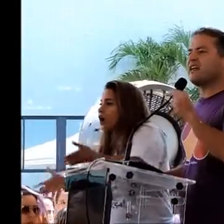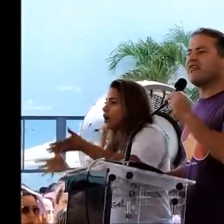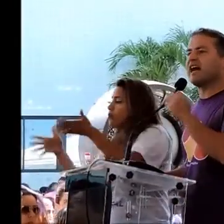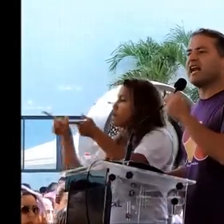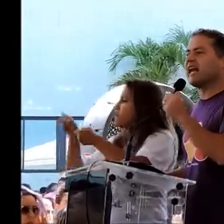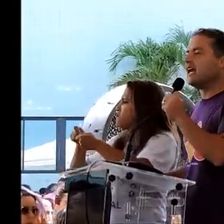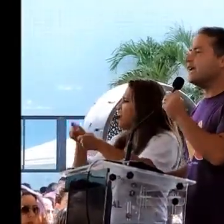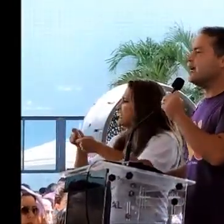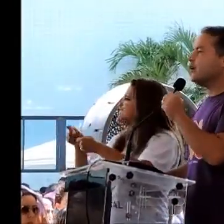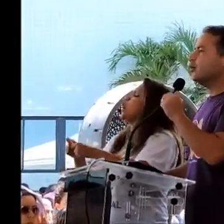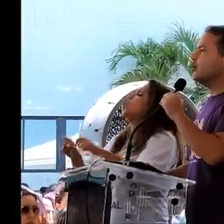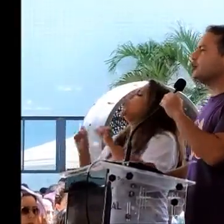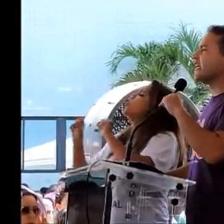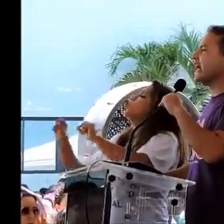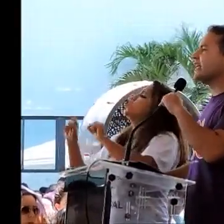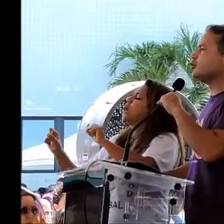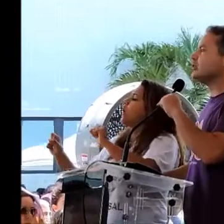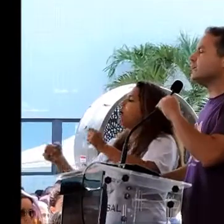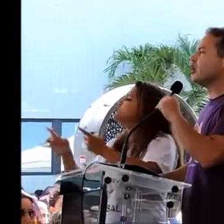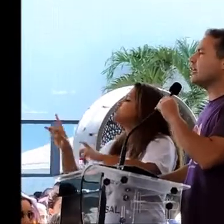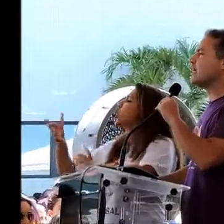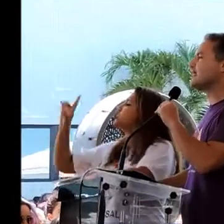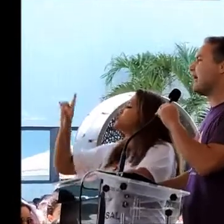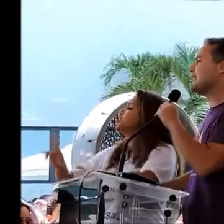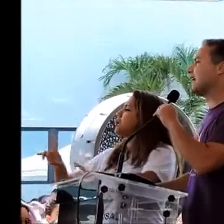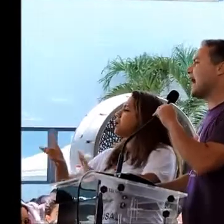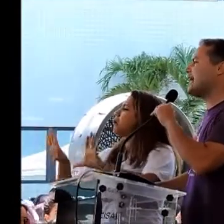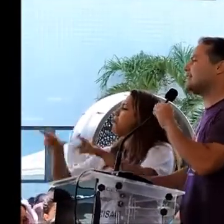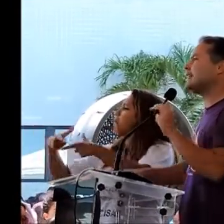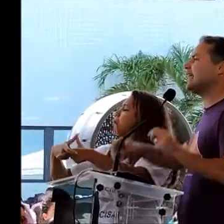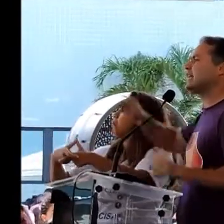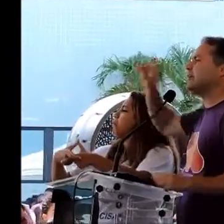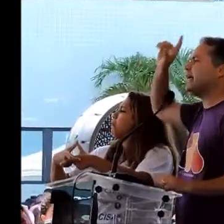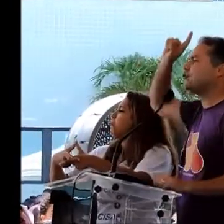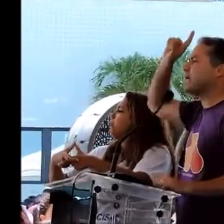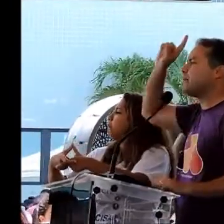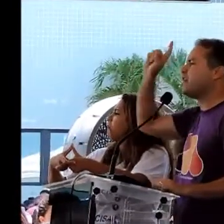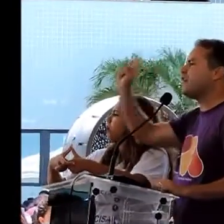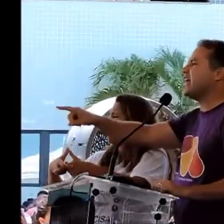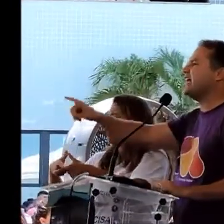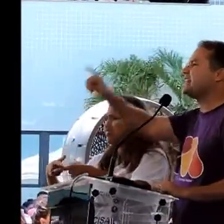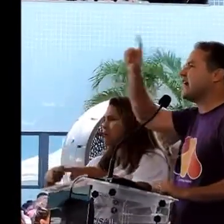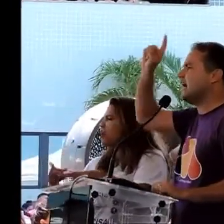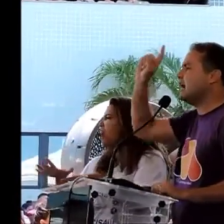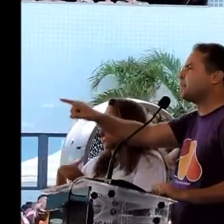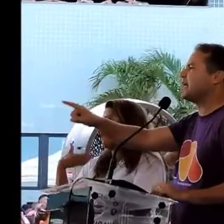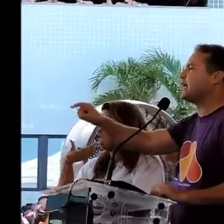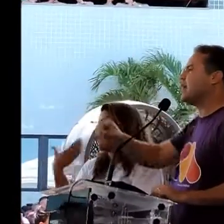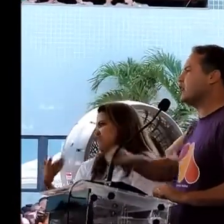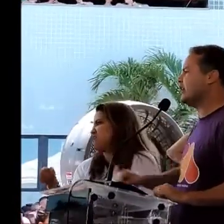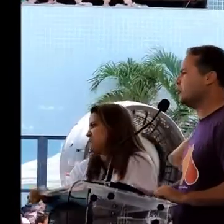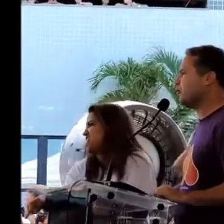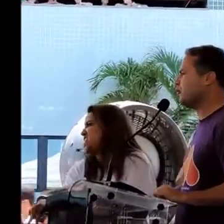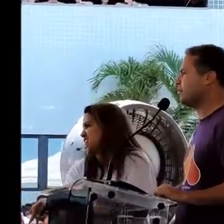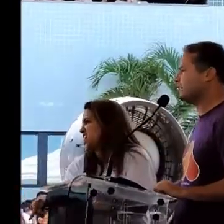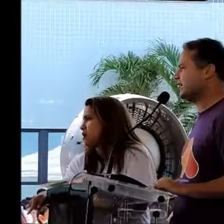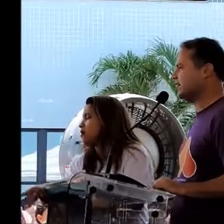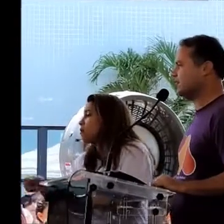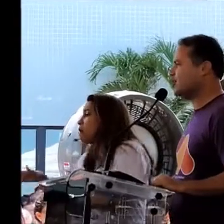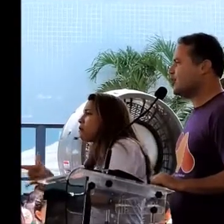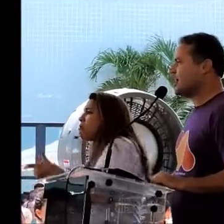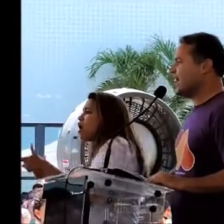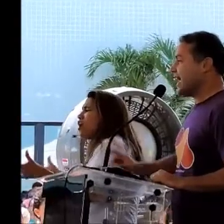de fazer valer o direito de minorias radicais em detrimento da preferência ampla da maioria do